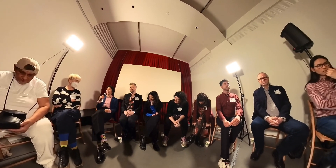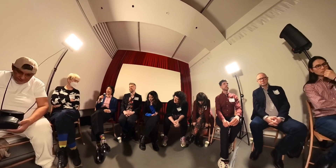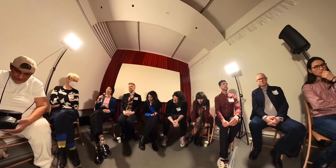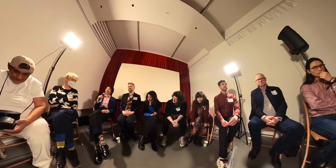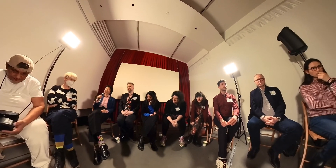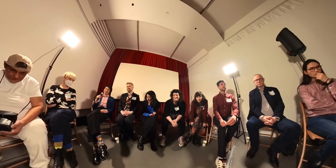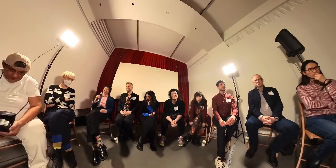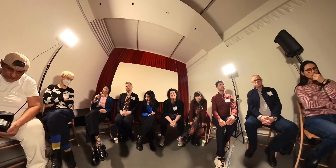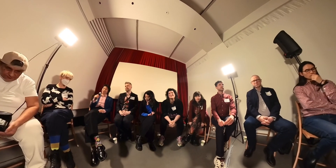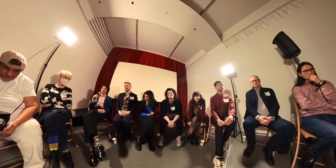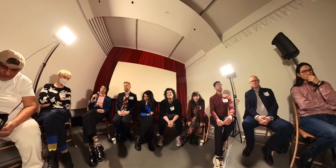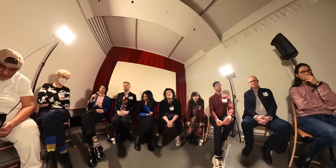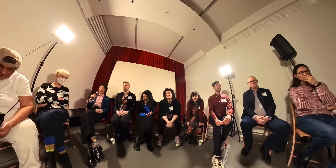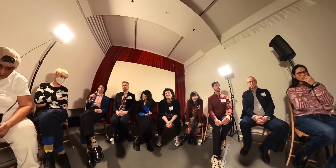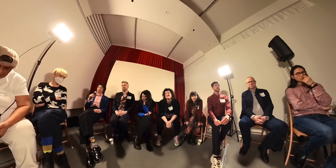tak dále, mm-hmm. Ale